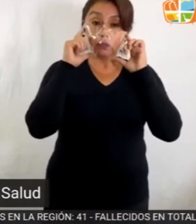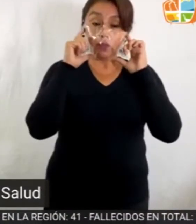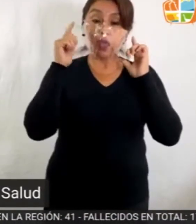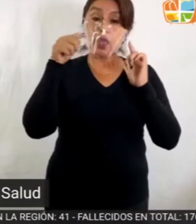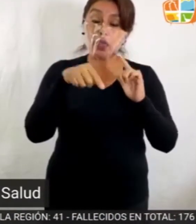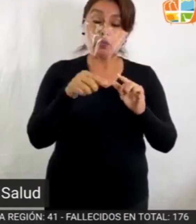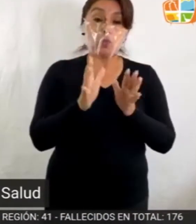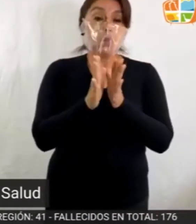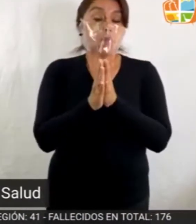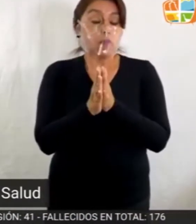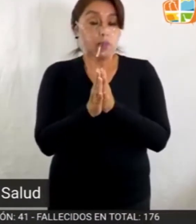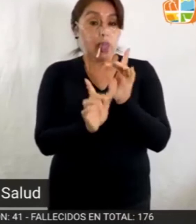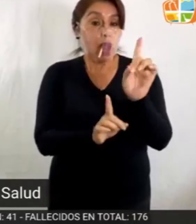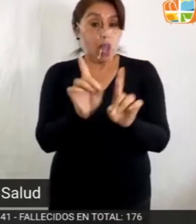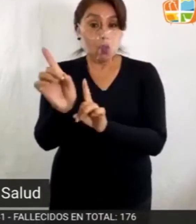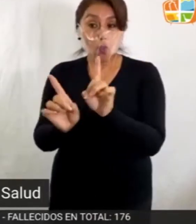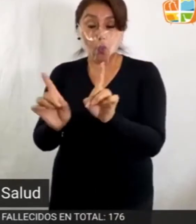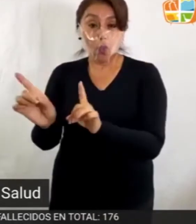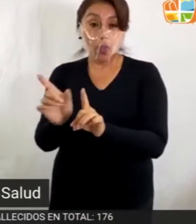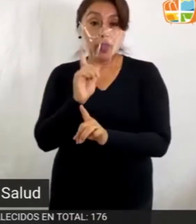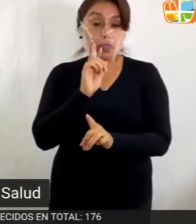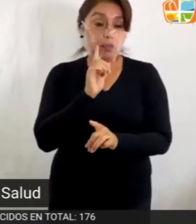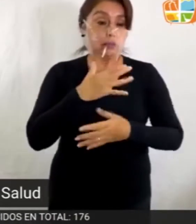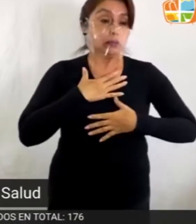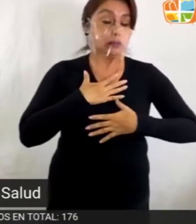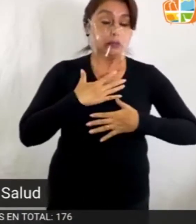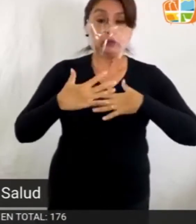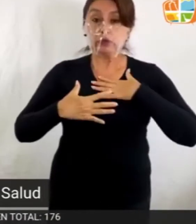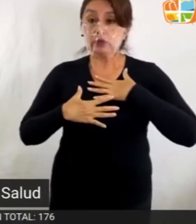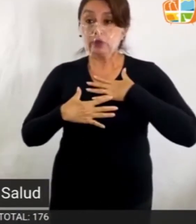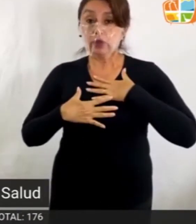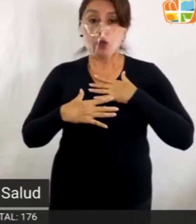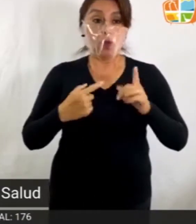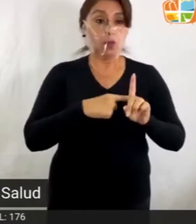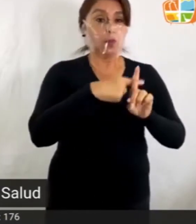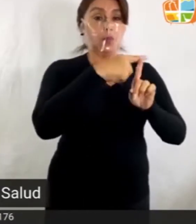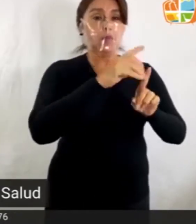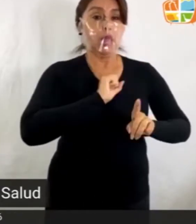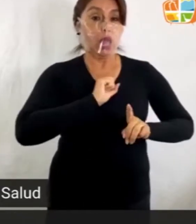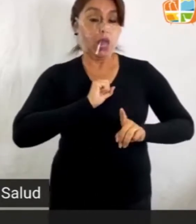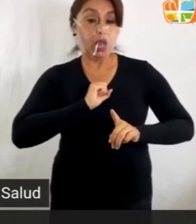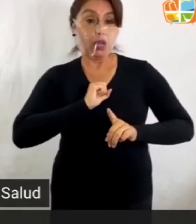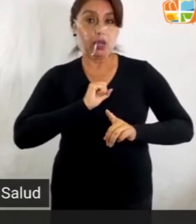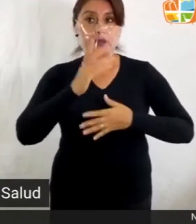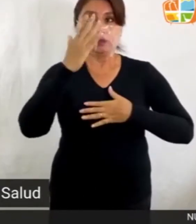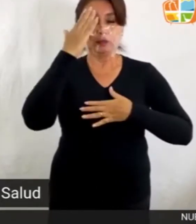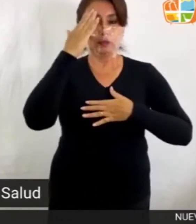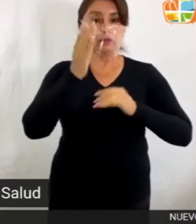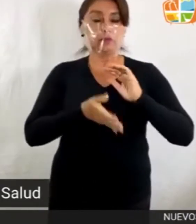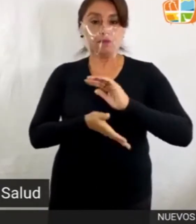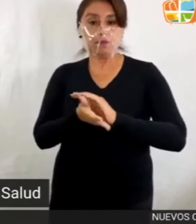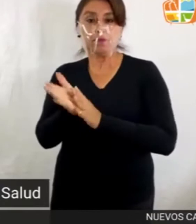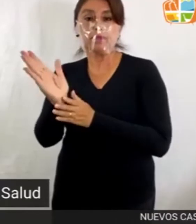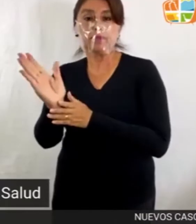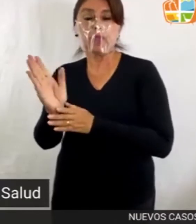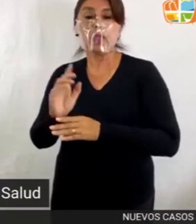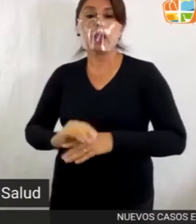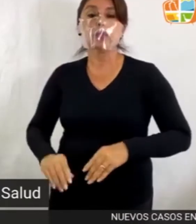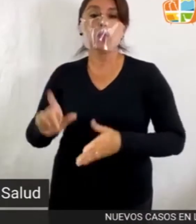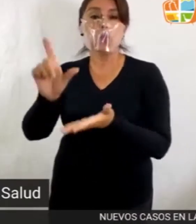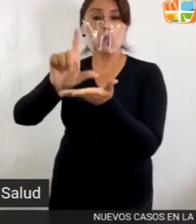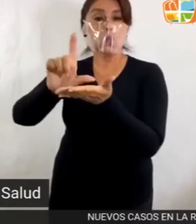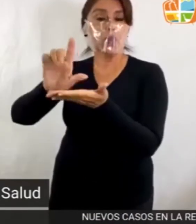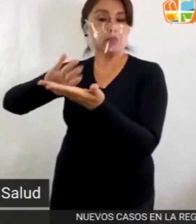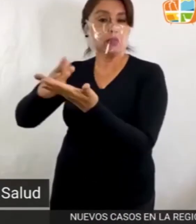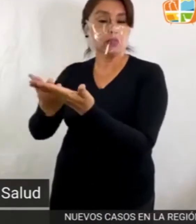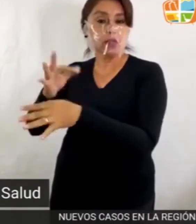les solicitamos que cualquier persona que tenga algún tipo de síntoma acuda inmediatamente a un centro de salud para que